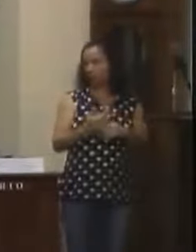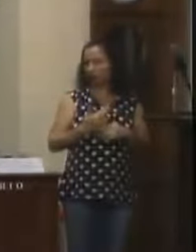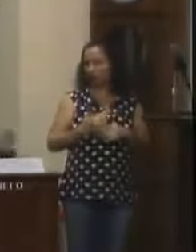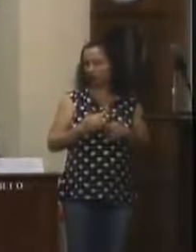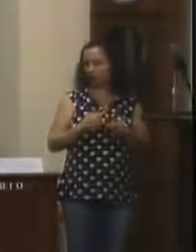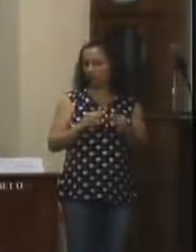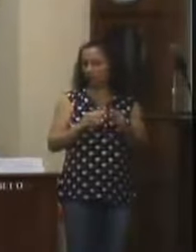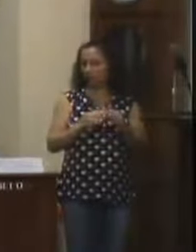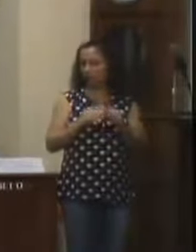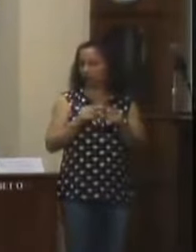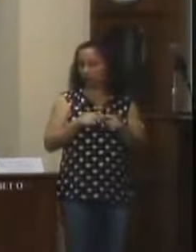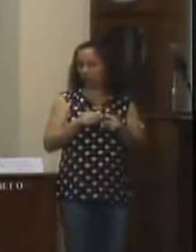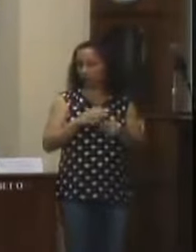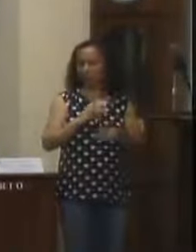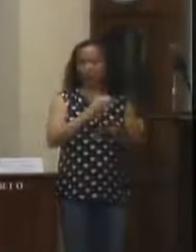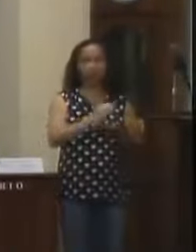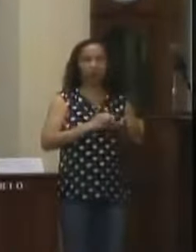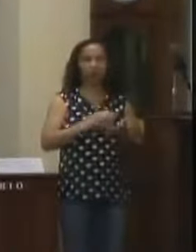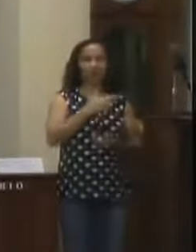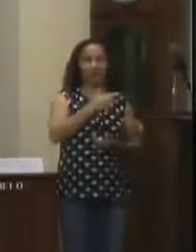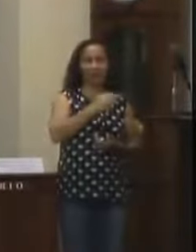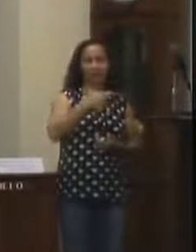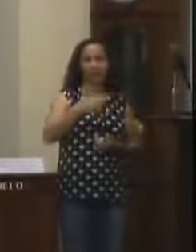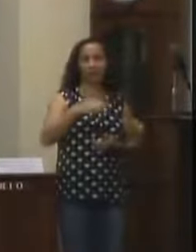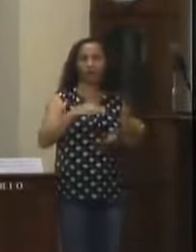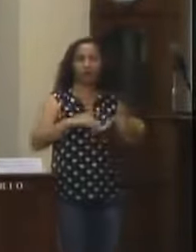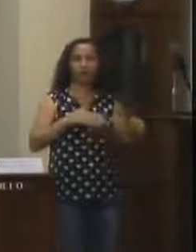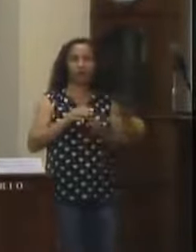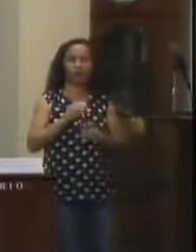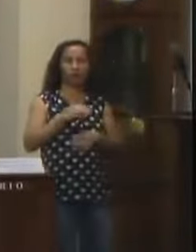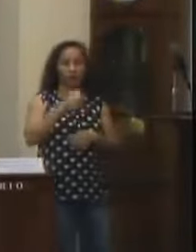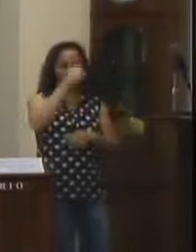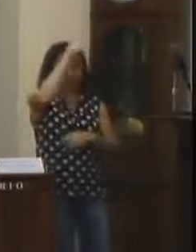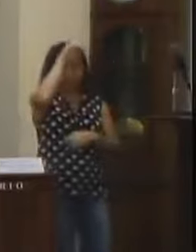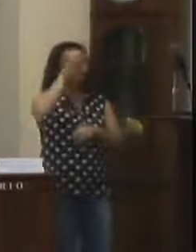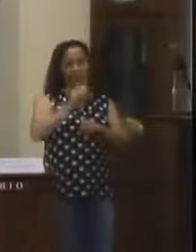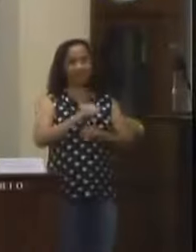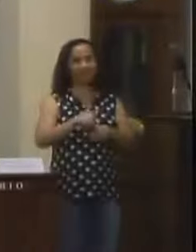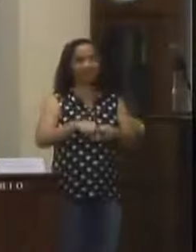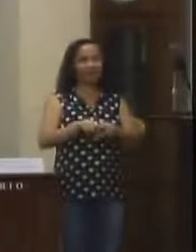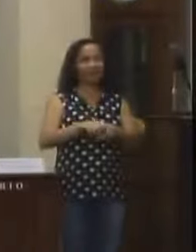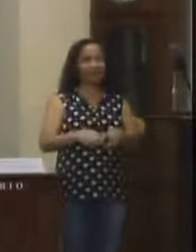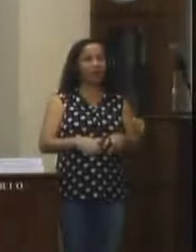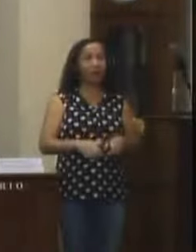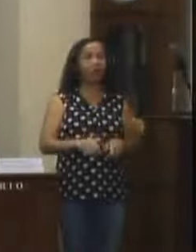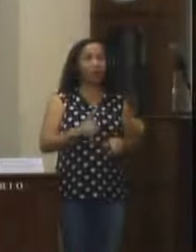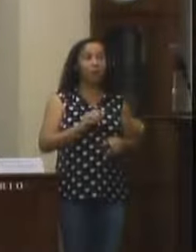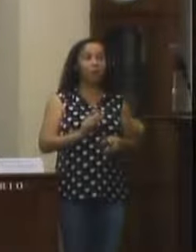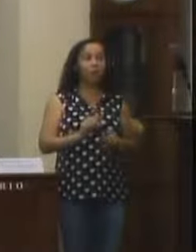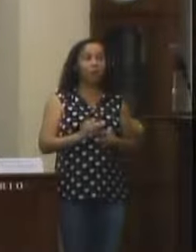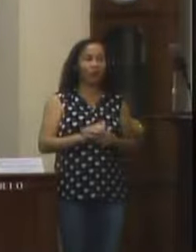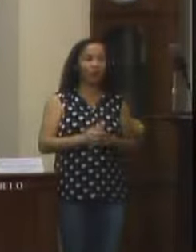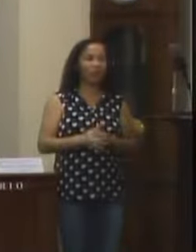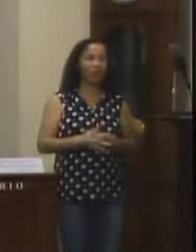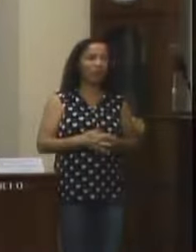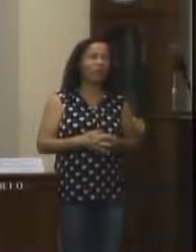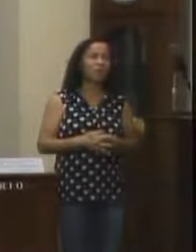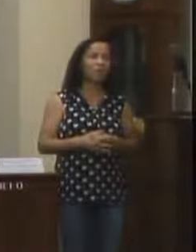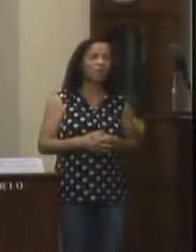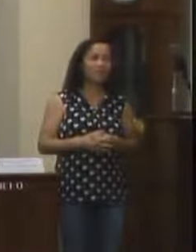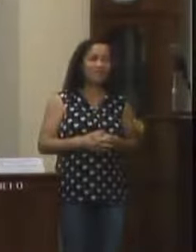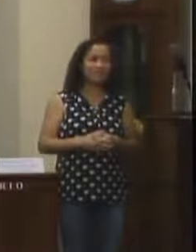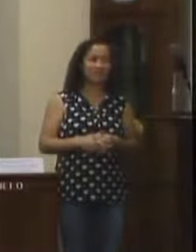Ofício número 62, Secretaria Municipal de Educação, ofício do DR, gabinete 083 de 2018, Departamento de